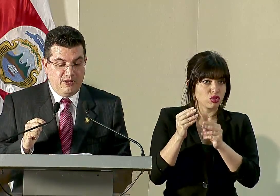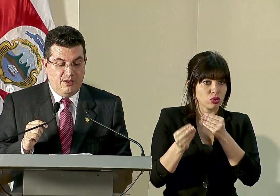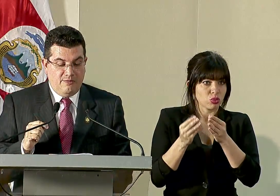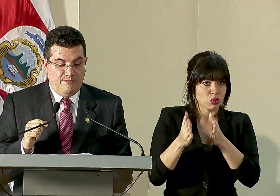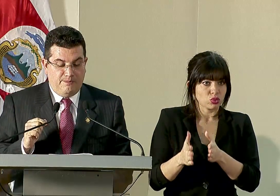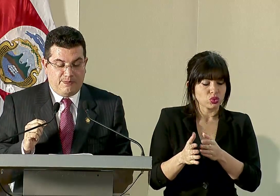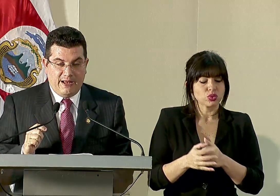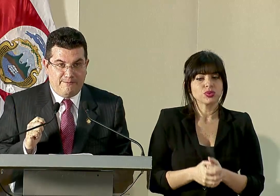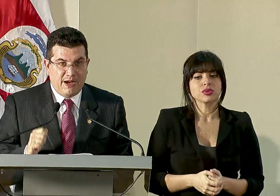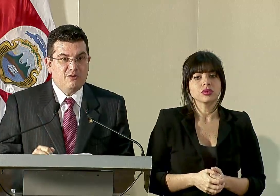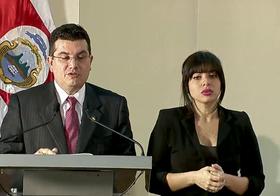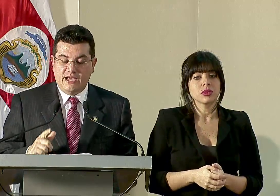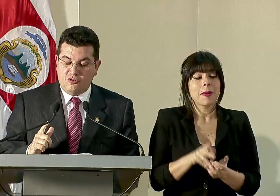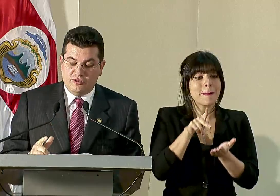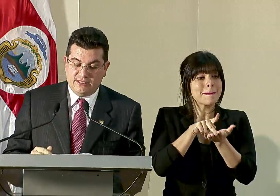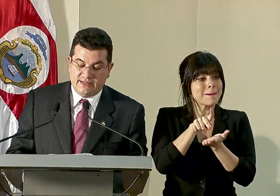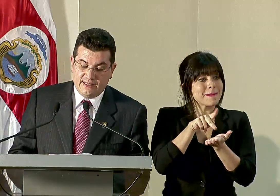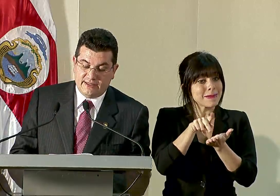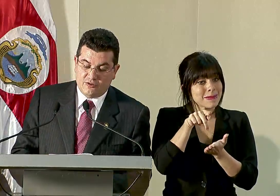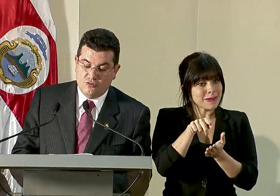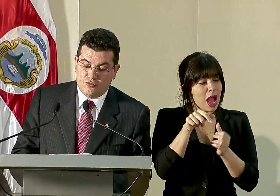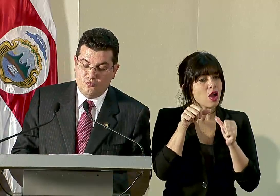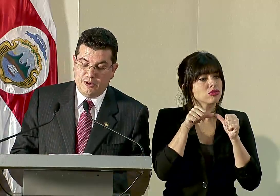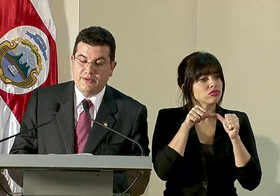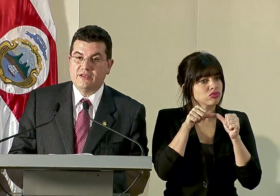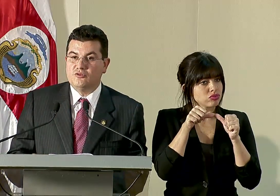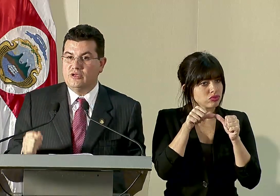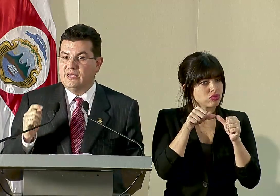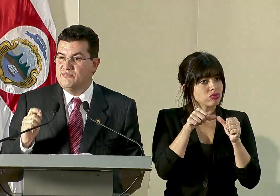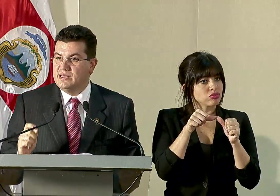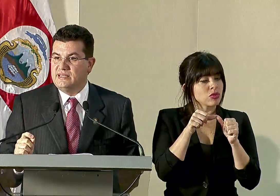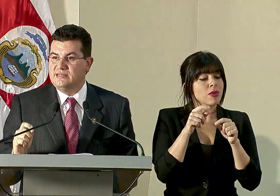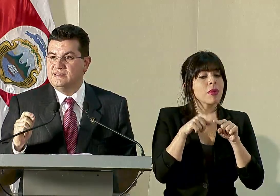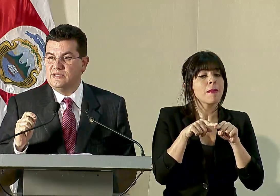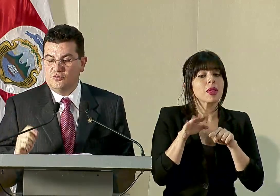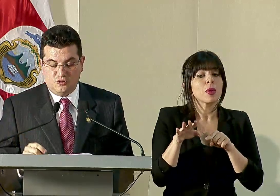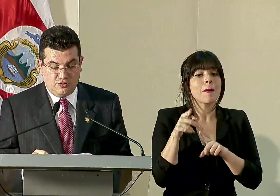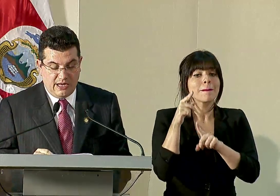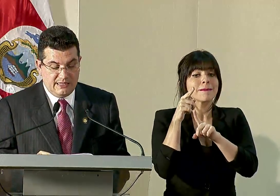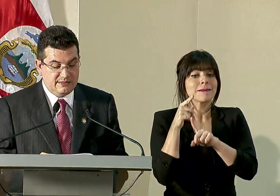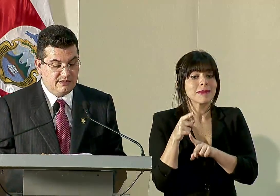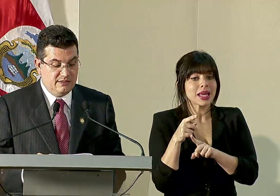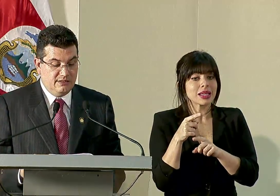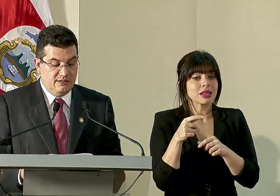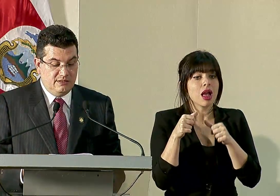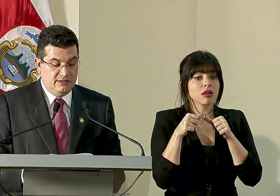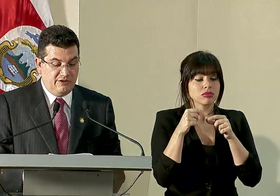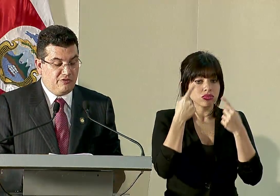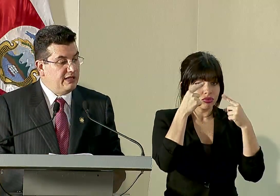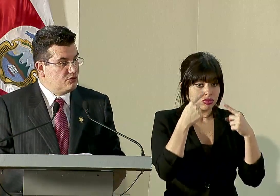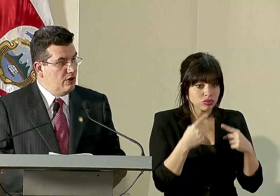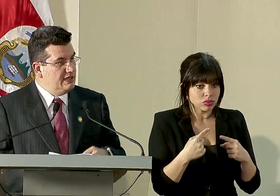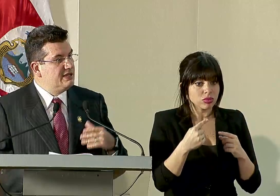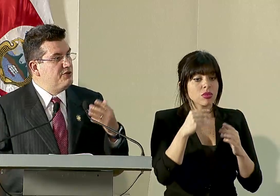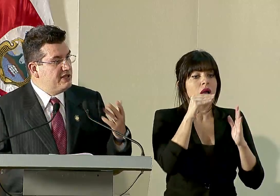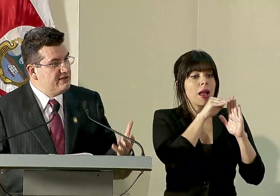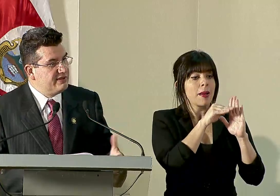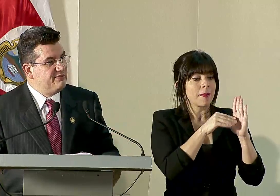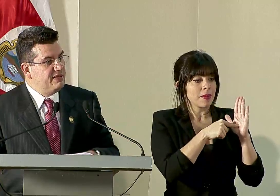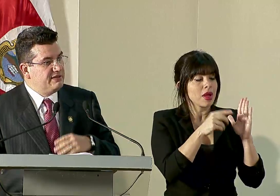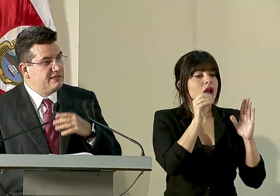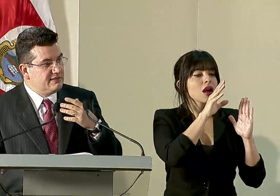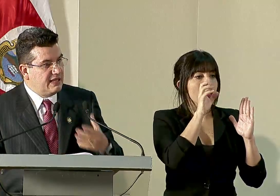que el pago sea consistente con un cumplimiento de las metas institucionales, dentro de las cuales